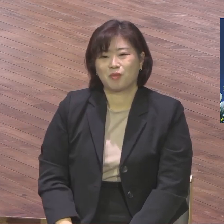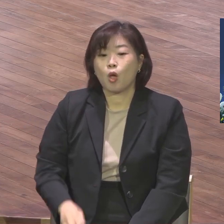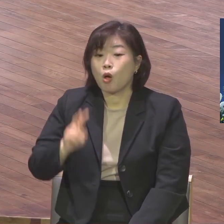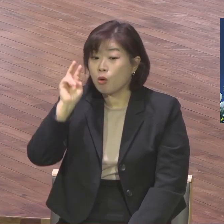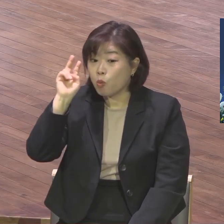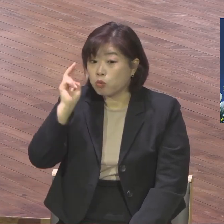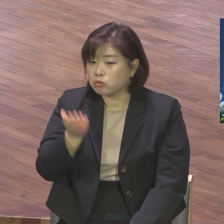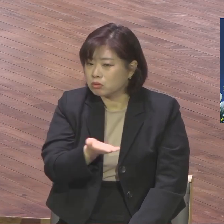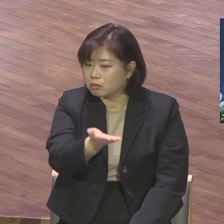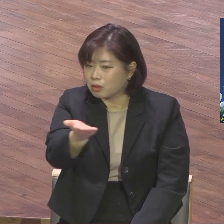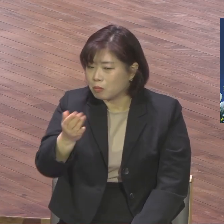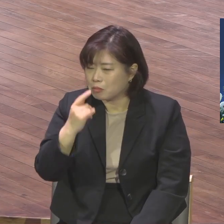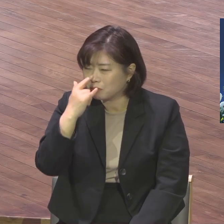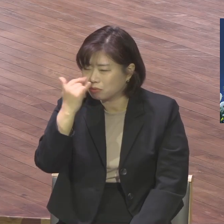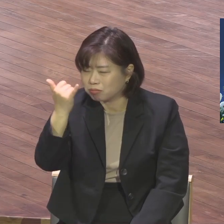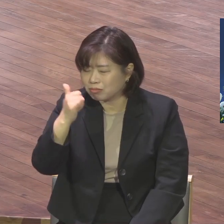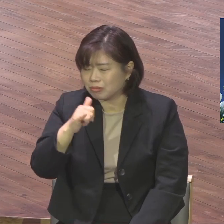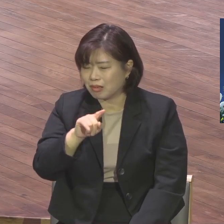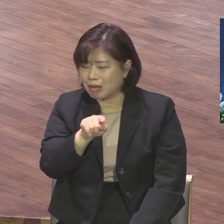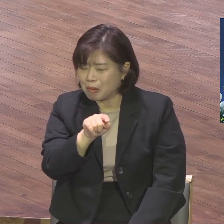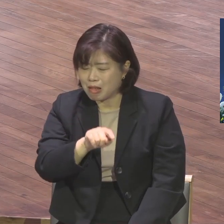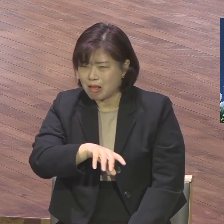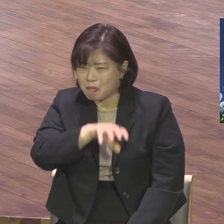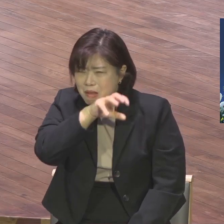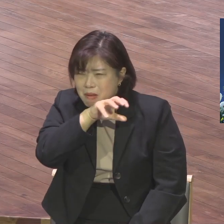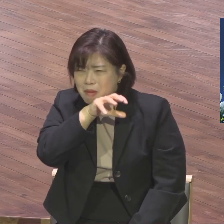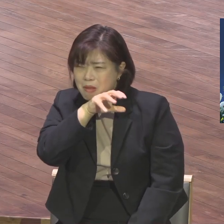했거든 오늘부로 오늘 직접 가서